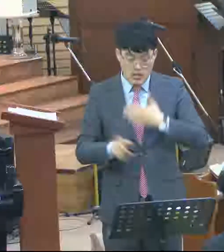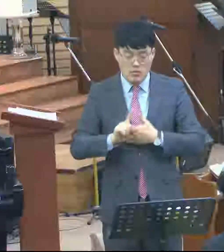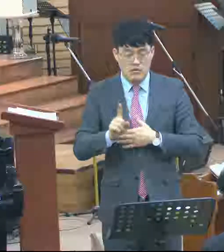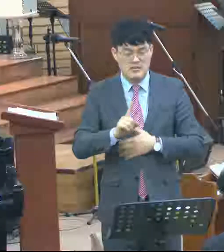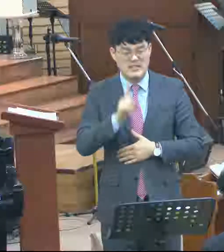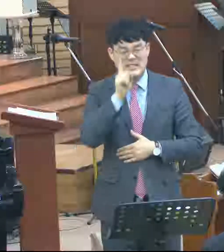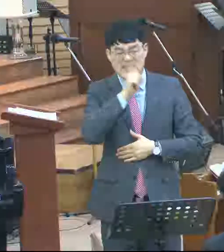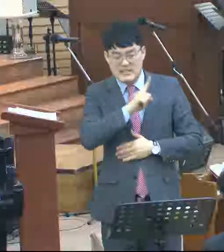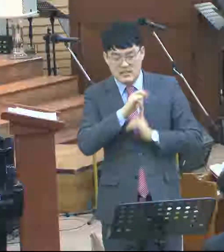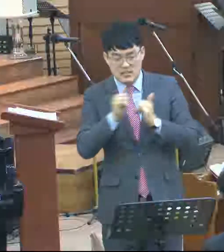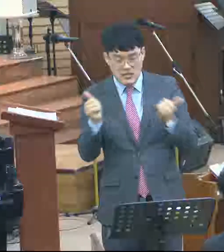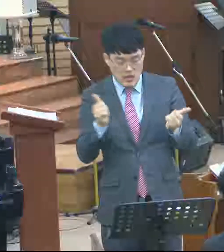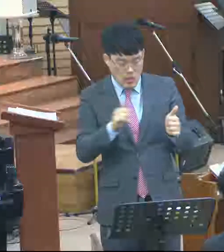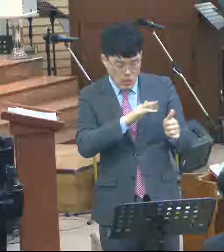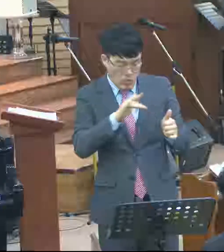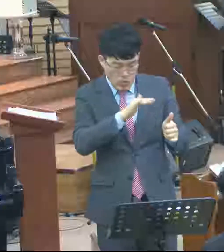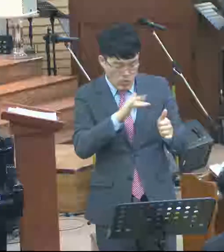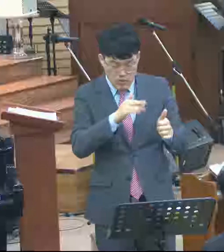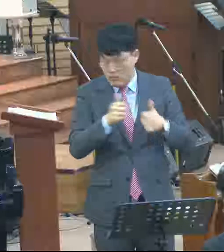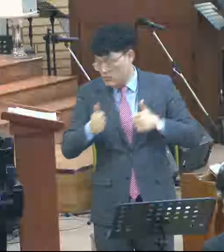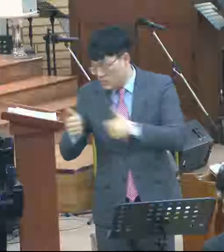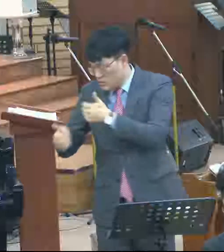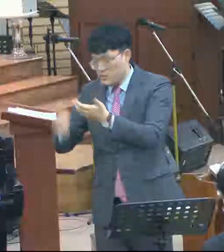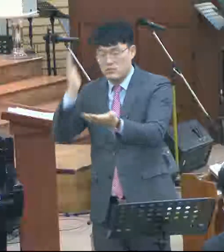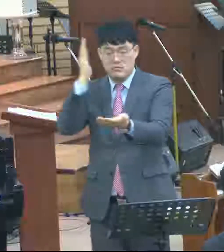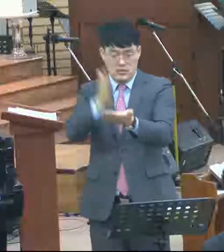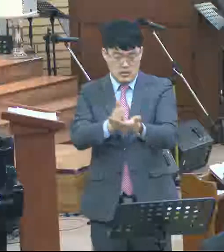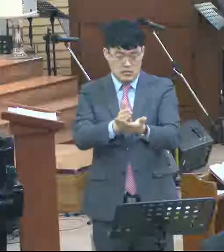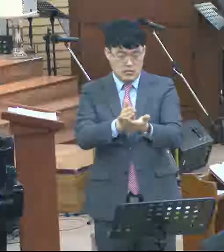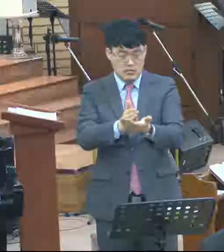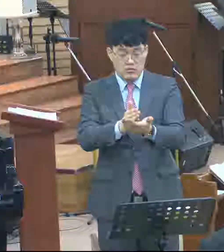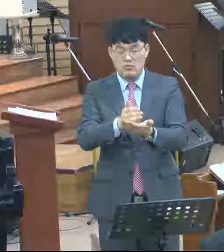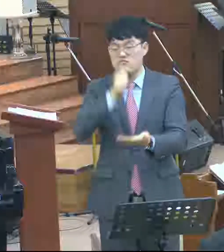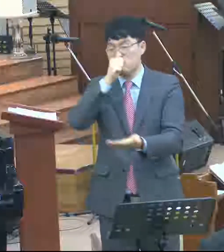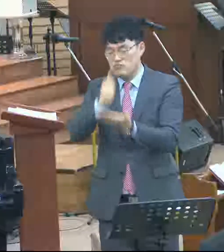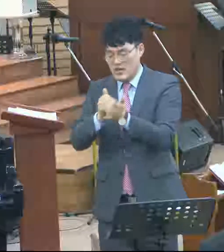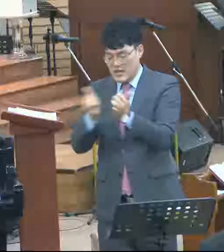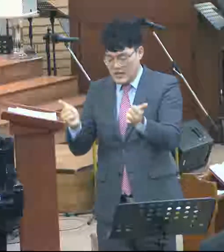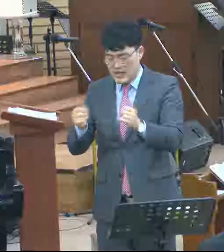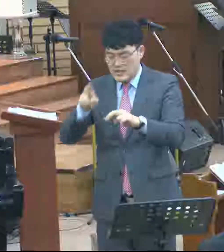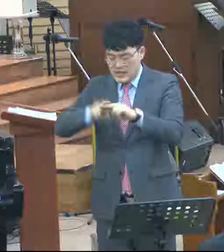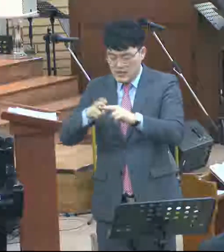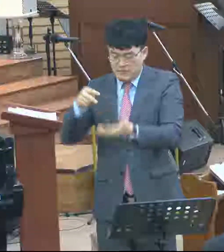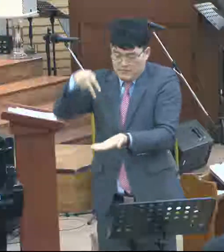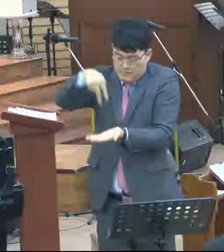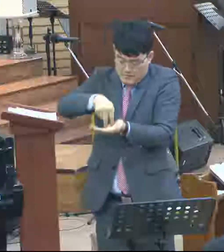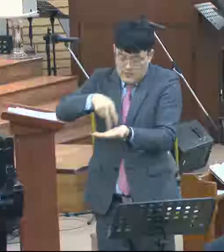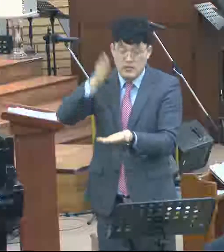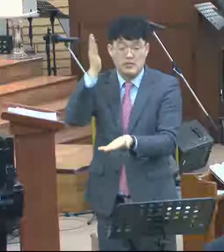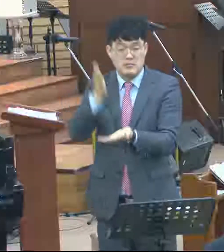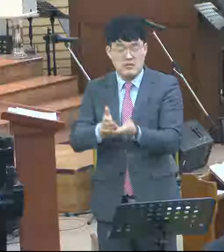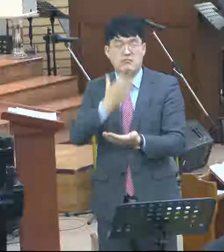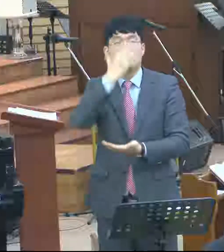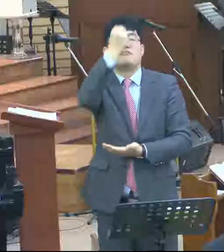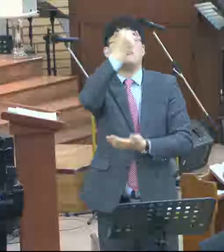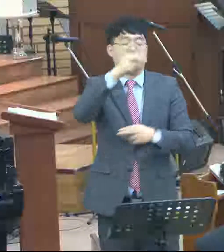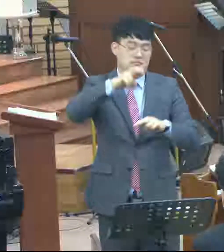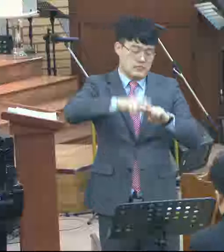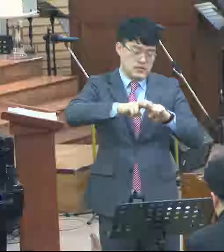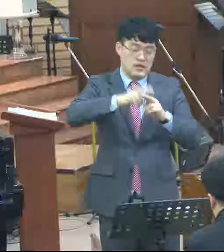않고 죄인의 길에 서지 않고 오만한 자들의 자리에 앉지 않는